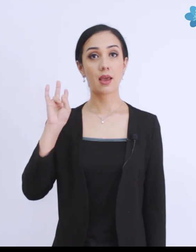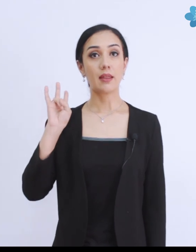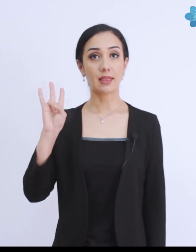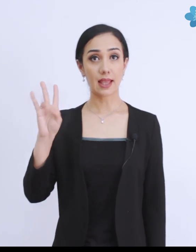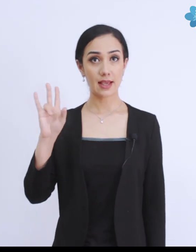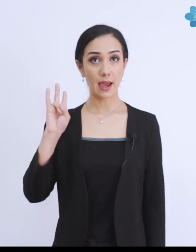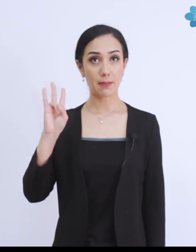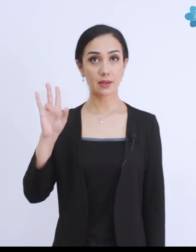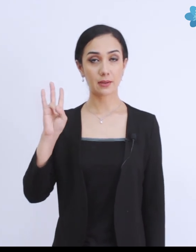декабрь